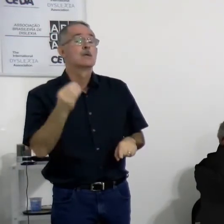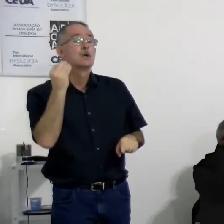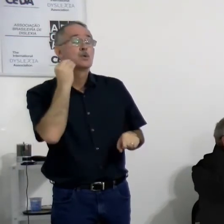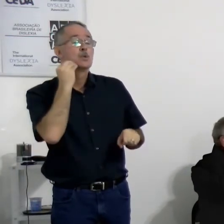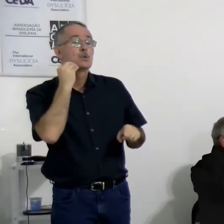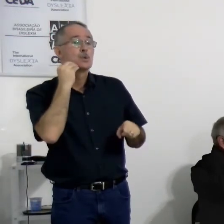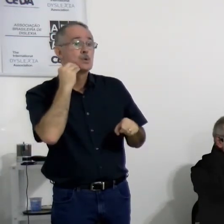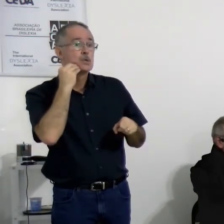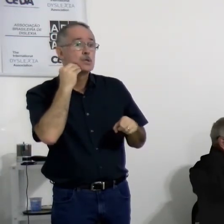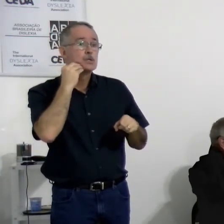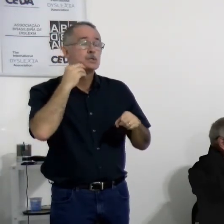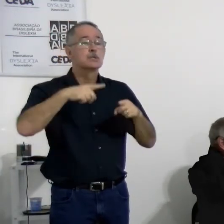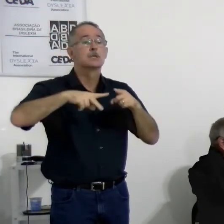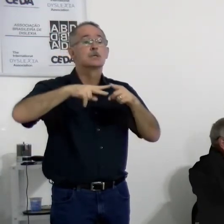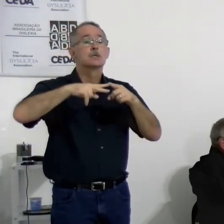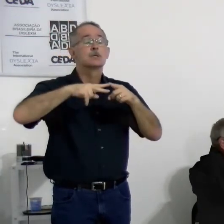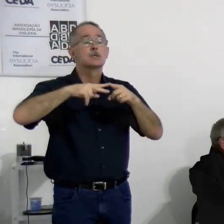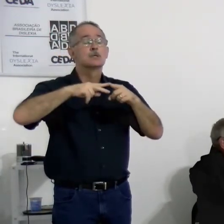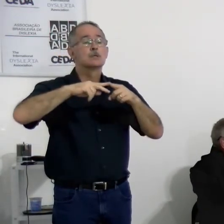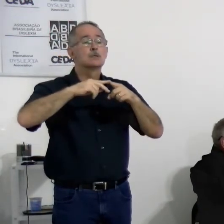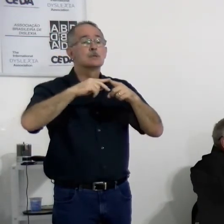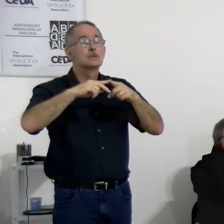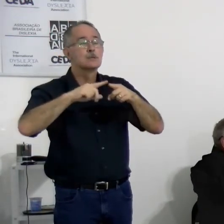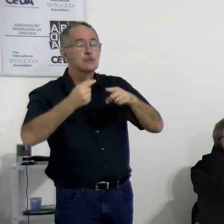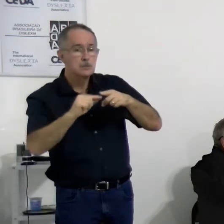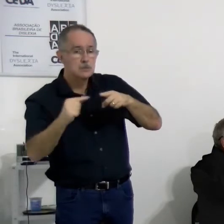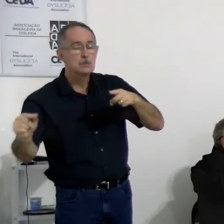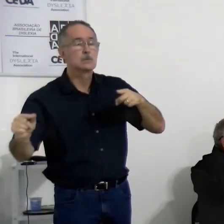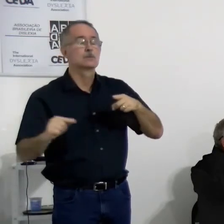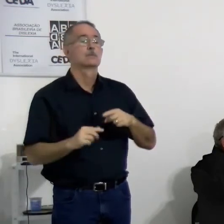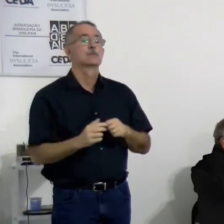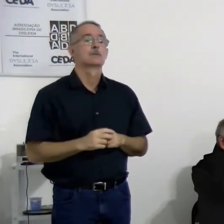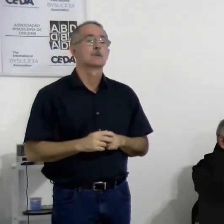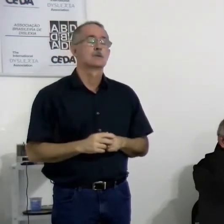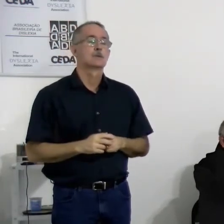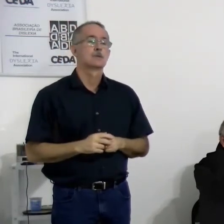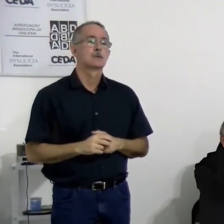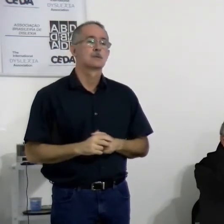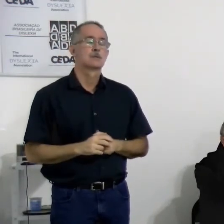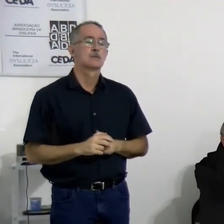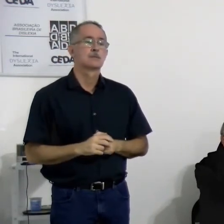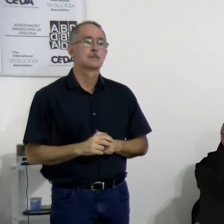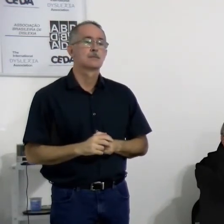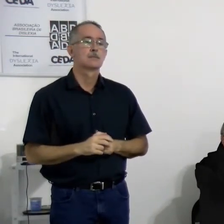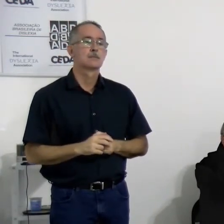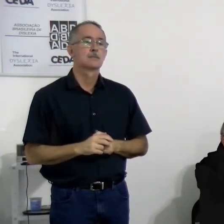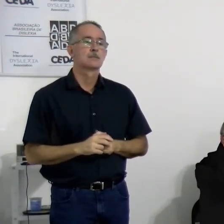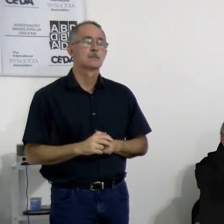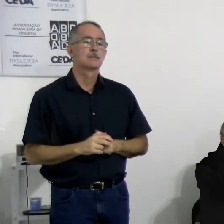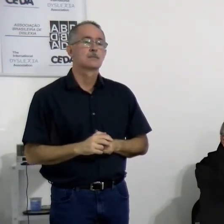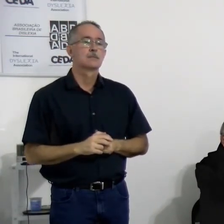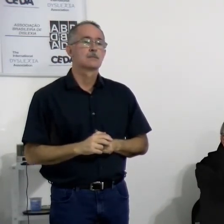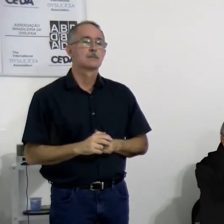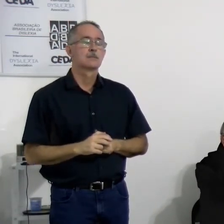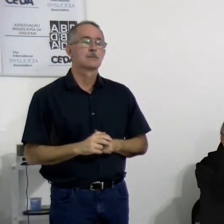What are the semantic tests? Quais são os testes semânticos? Okay, so obviously receptive vocabulary is huge